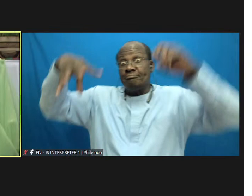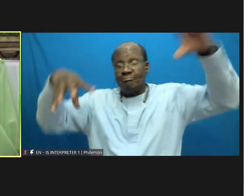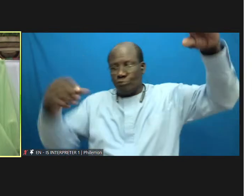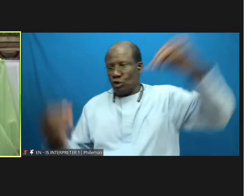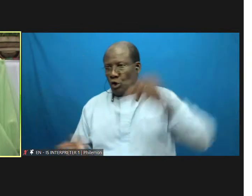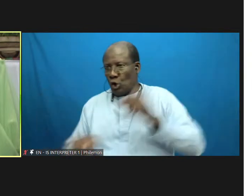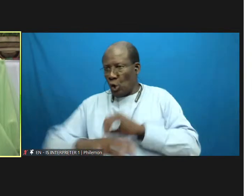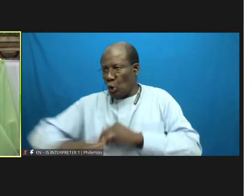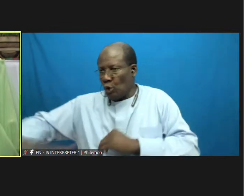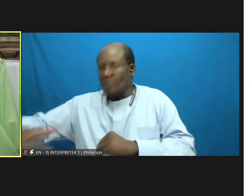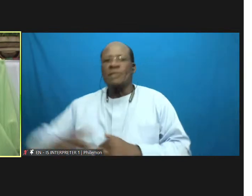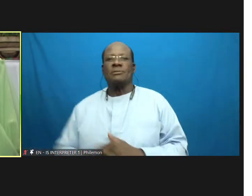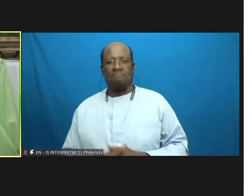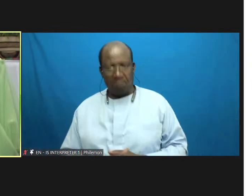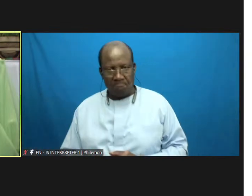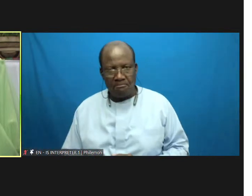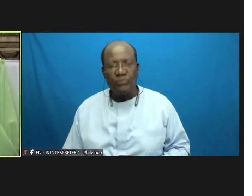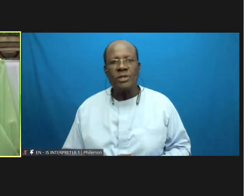communautés durables